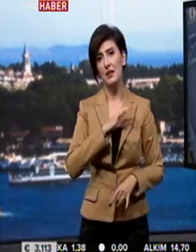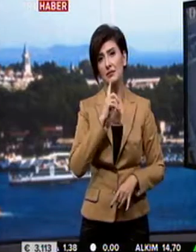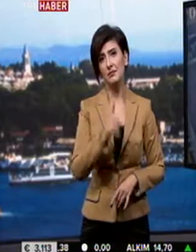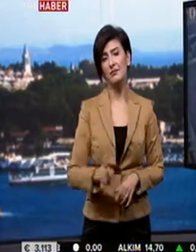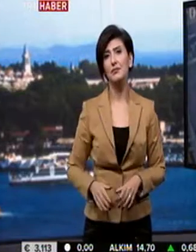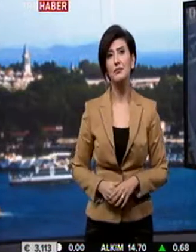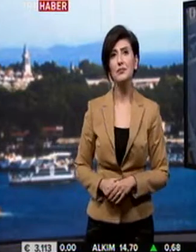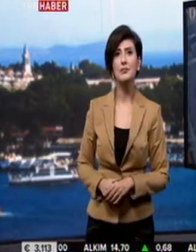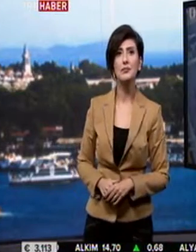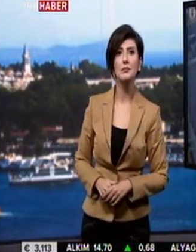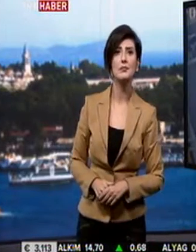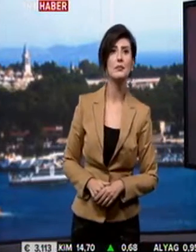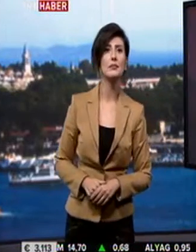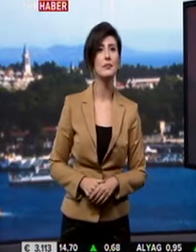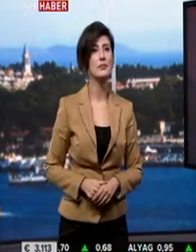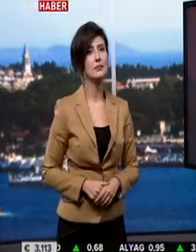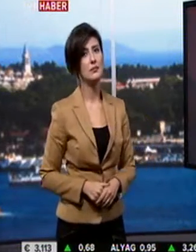yansıdı.